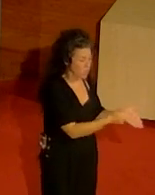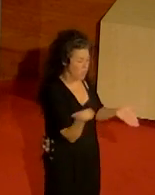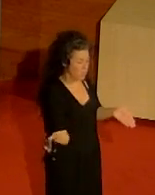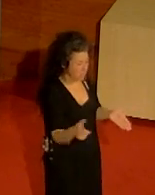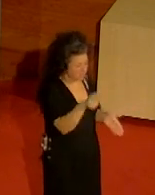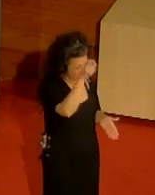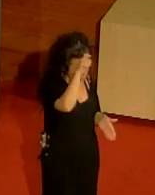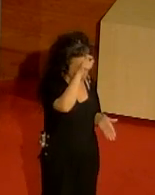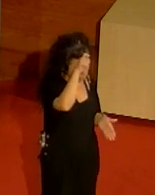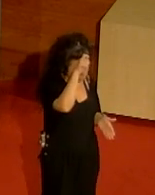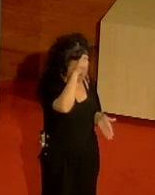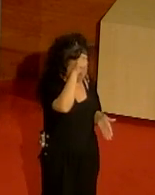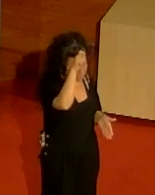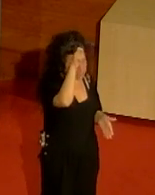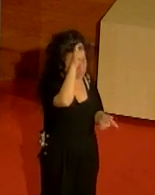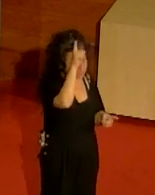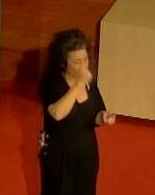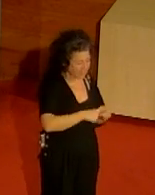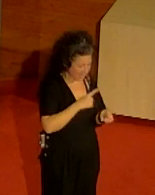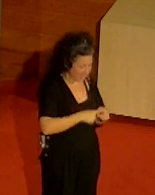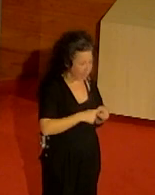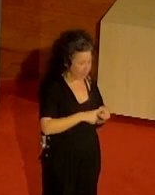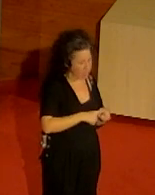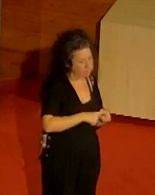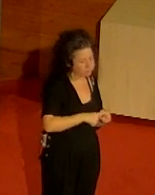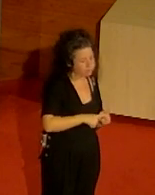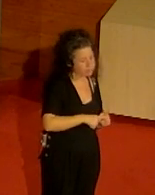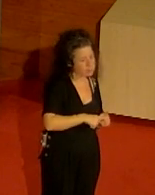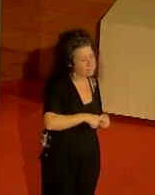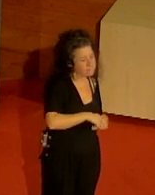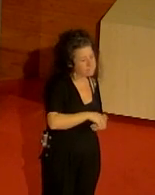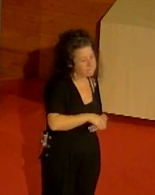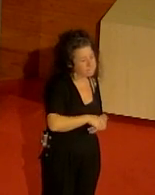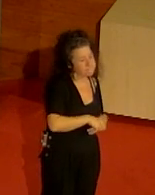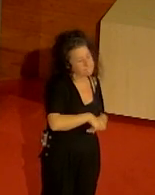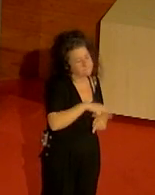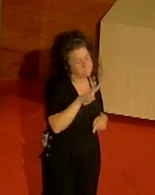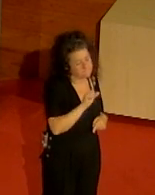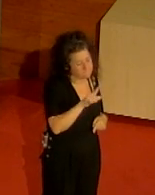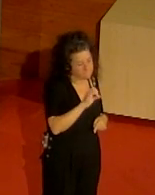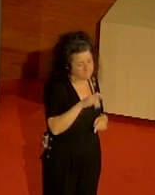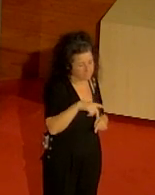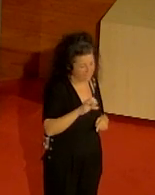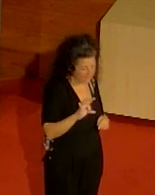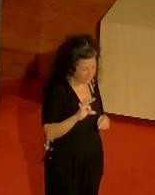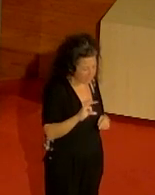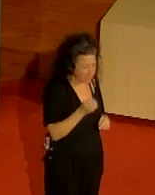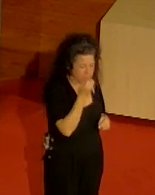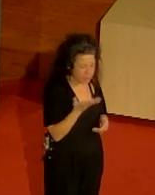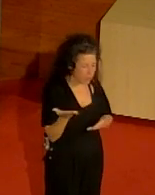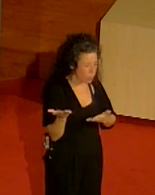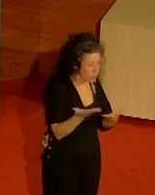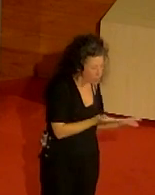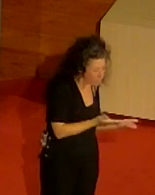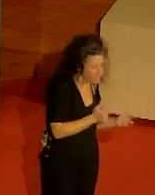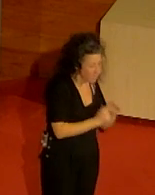Grecia, Balcanes, ¿no? El año de, ¿os acordáis, no? Welcome Refugees, que una ola de solidaridad que duró unas semanas, prácticamente unos